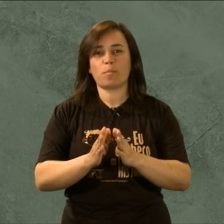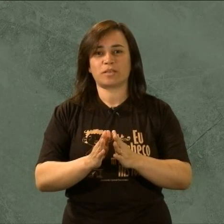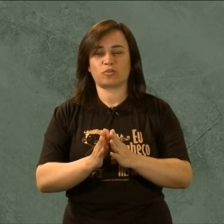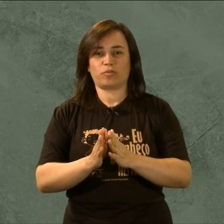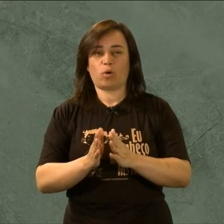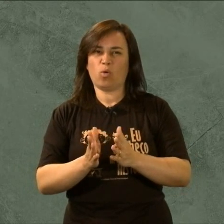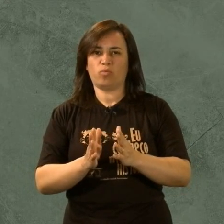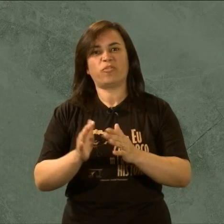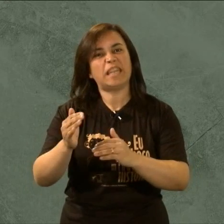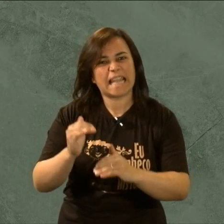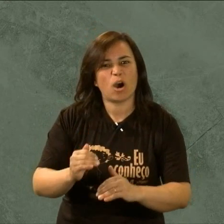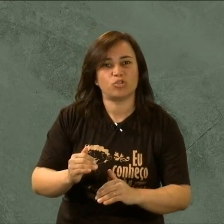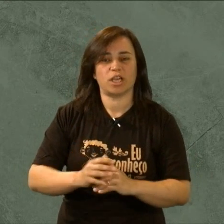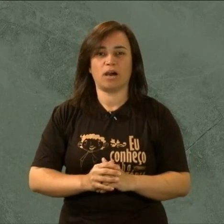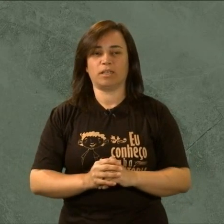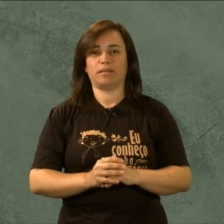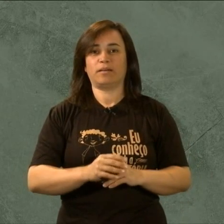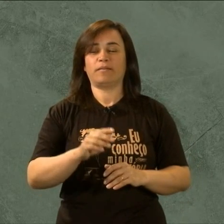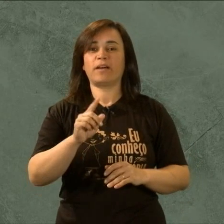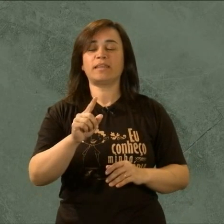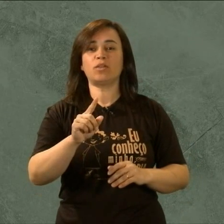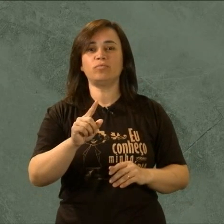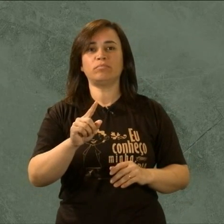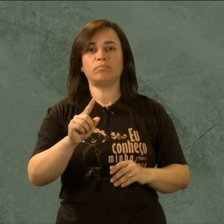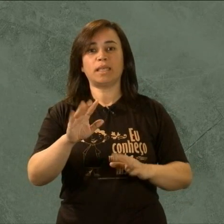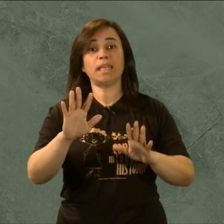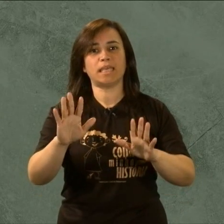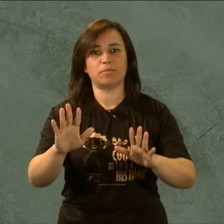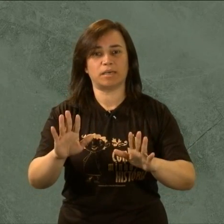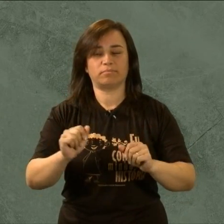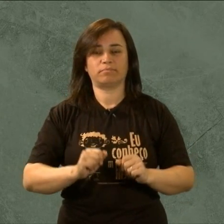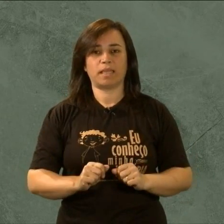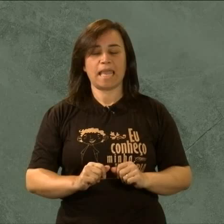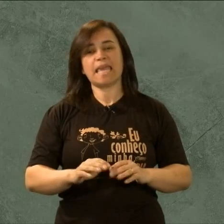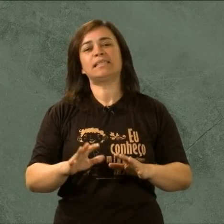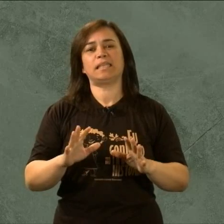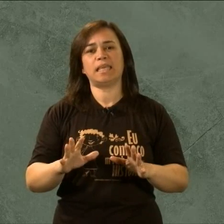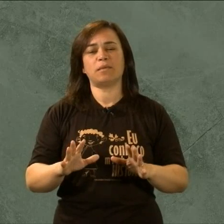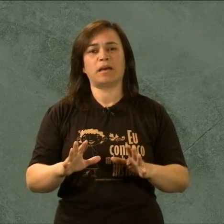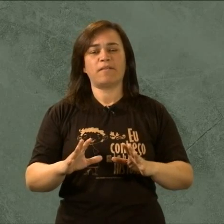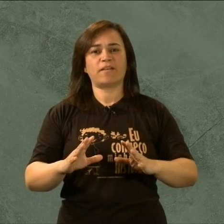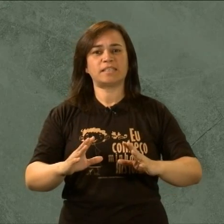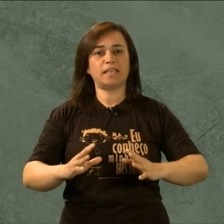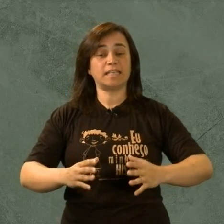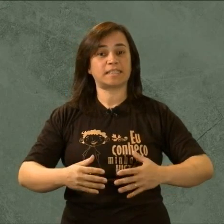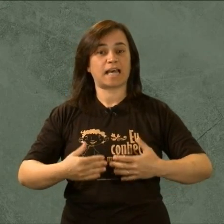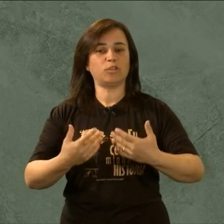comienzo o final de clase tendrá enigma. Este enigma será lanzado